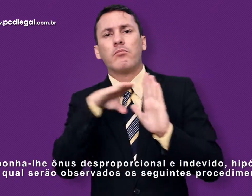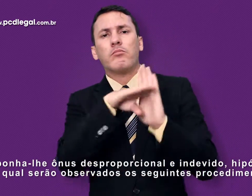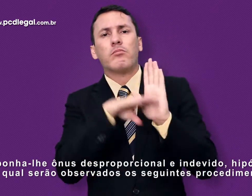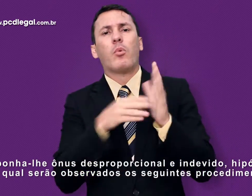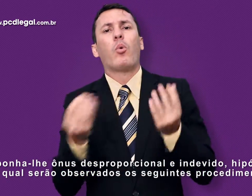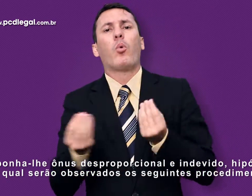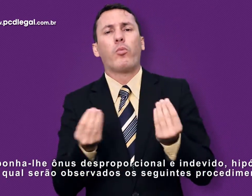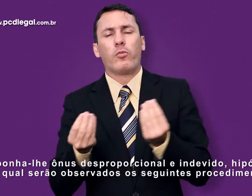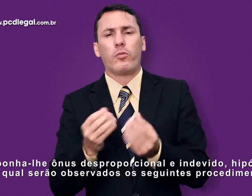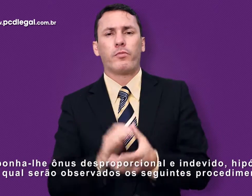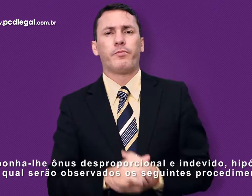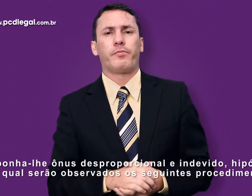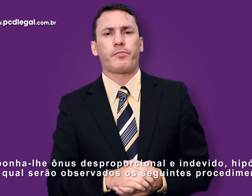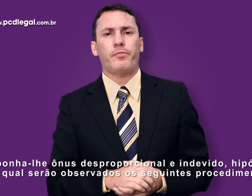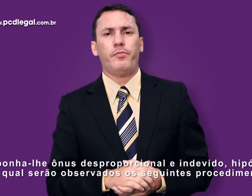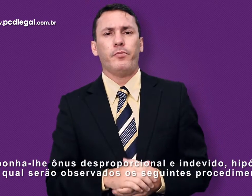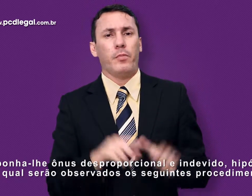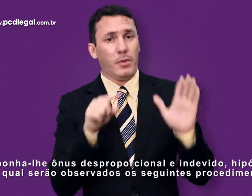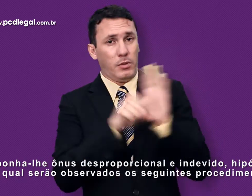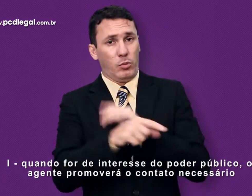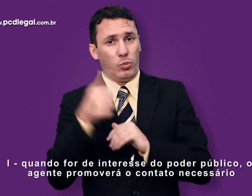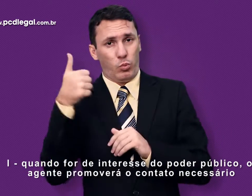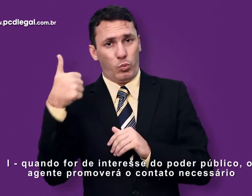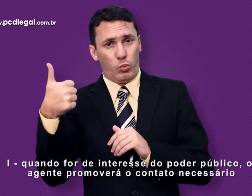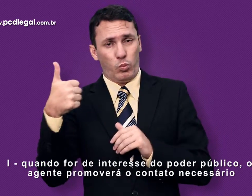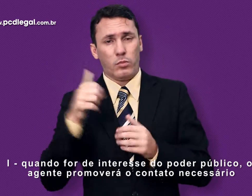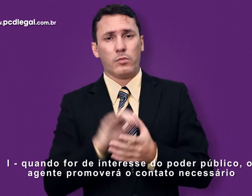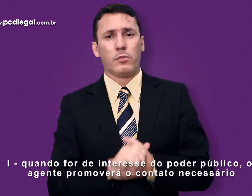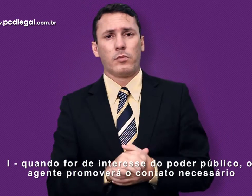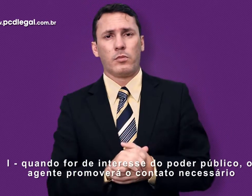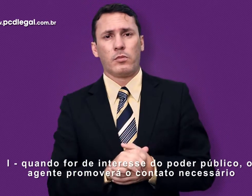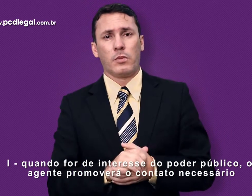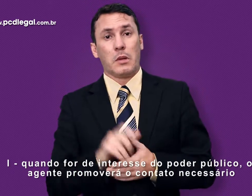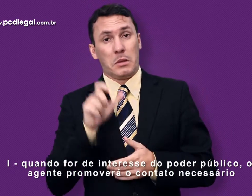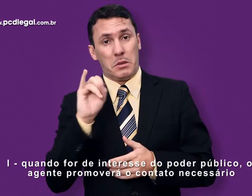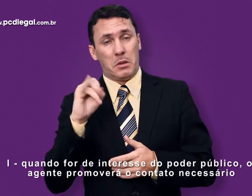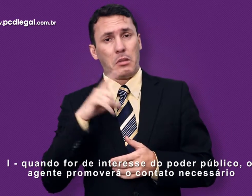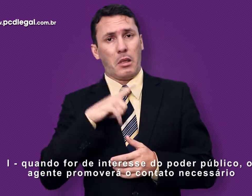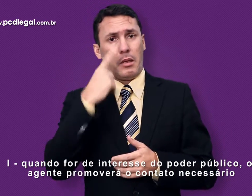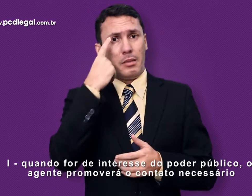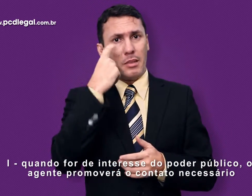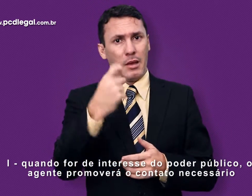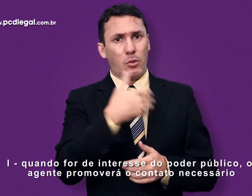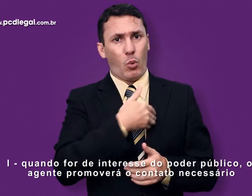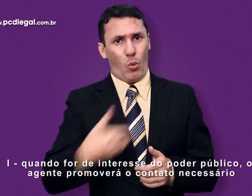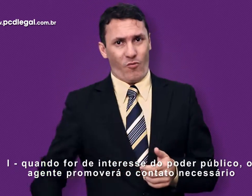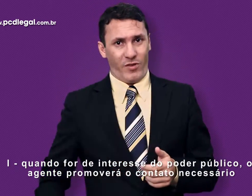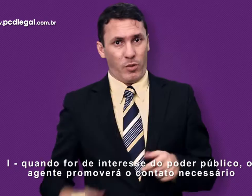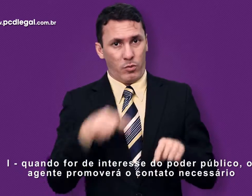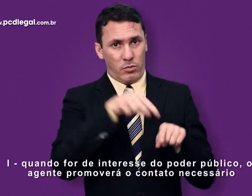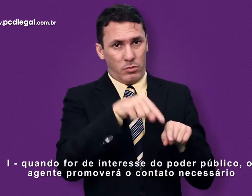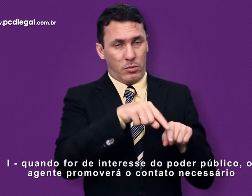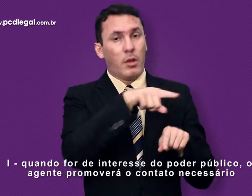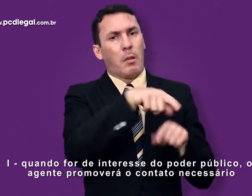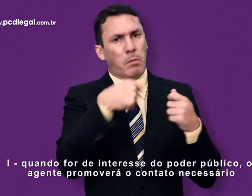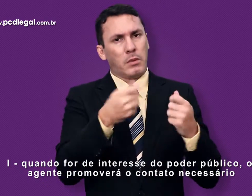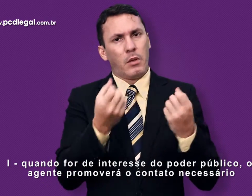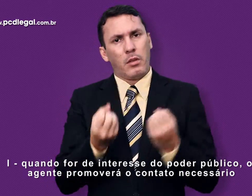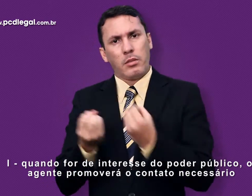seguintes procedimentos. Inciso 1. Quando for de interesse do poder público, o agente promoverá